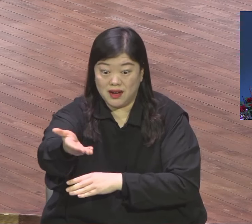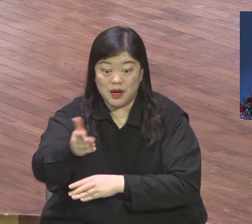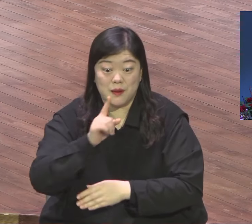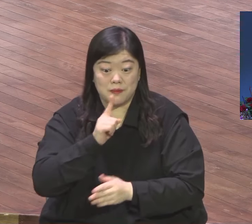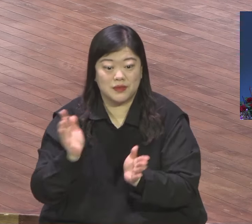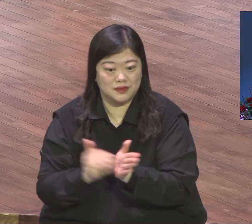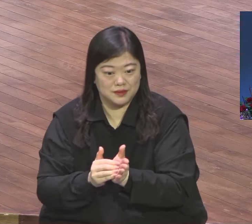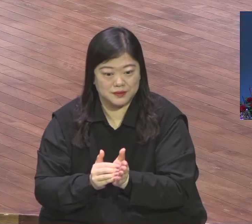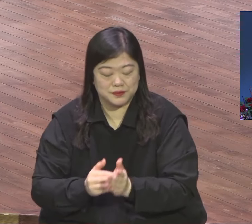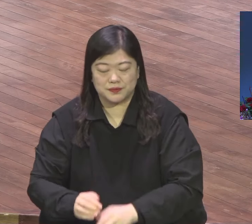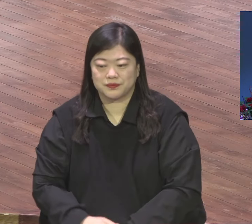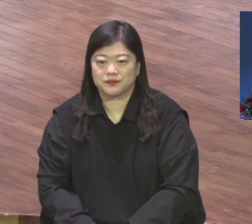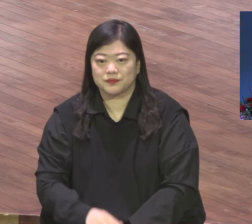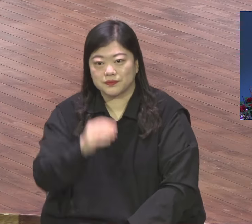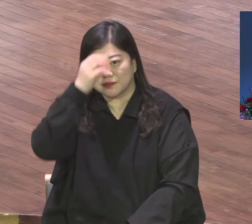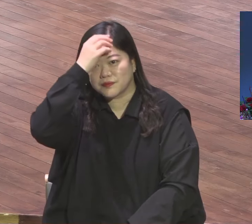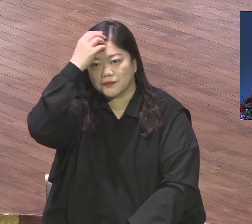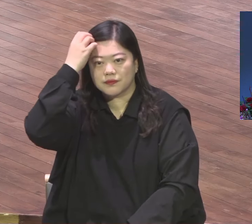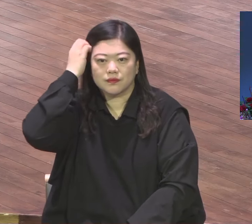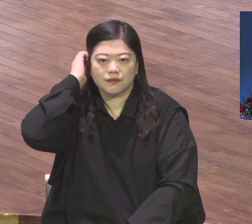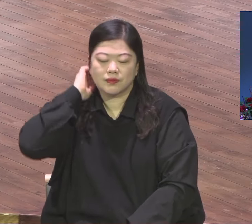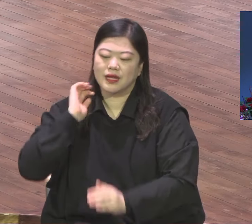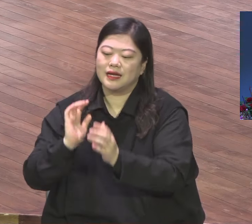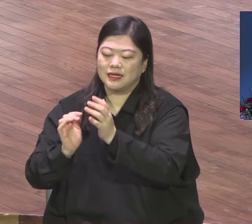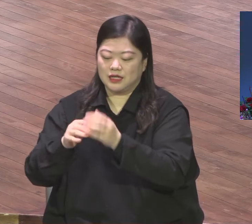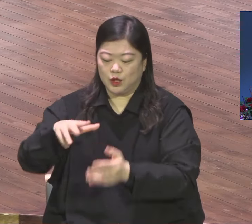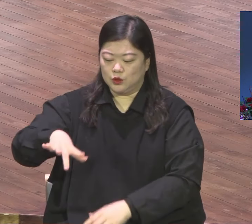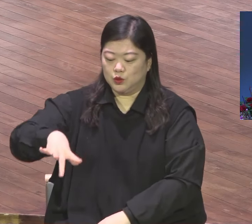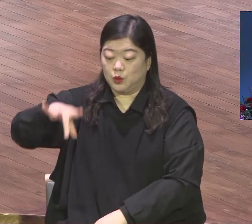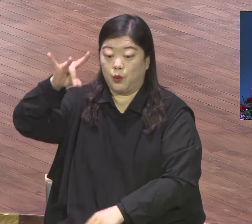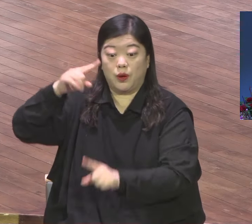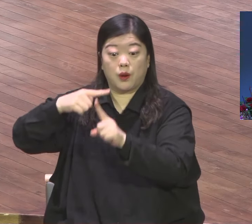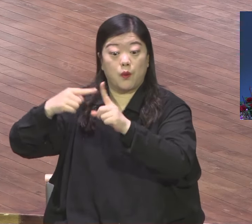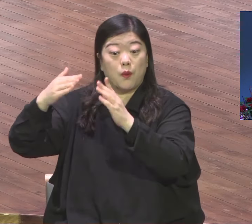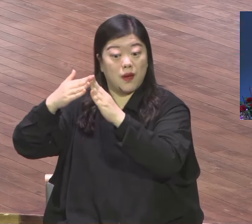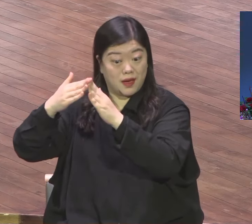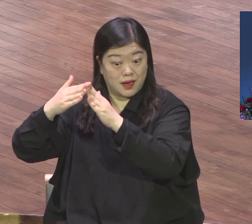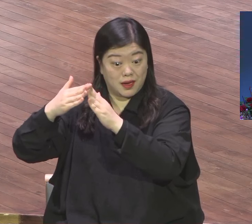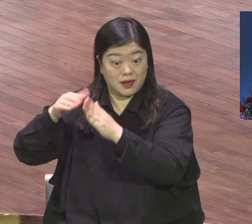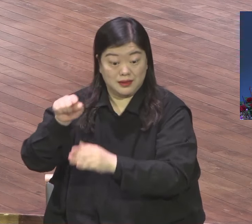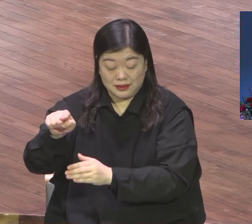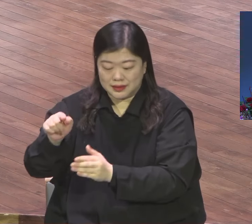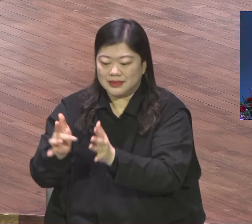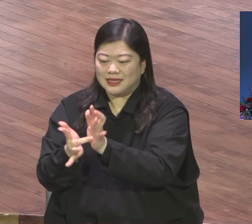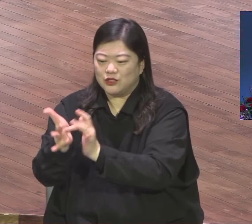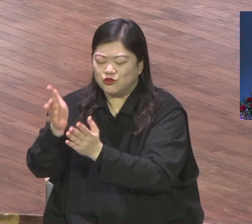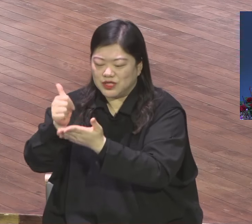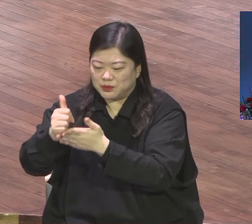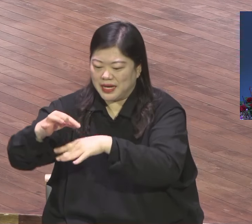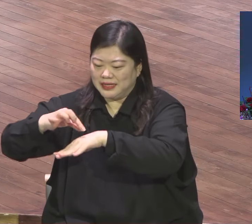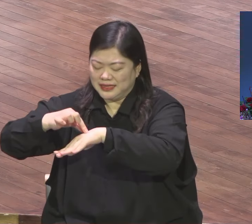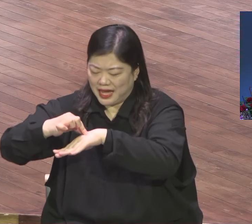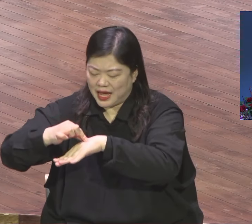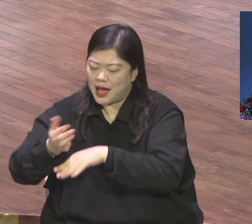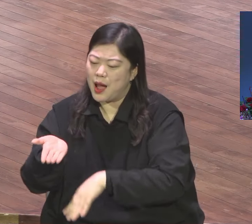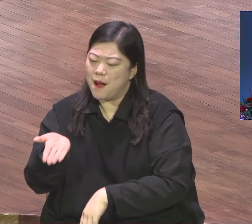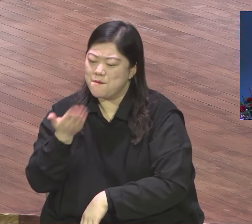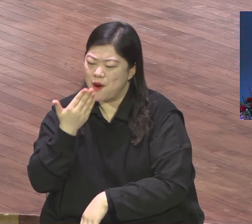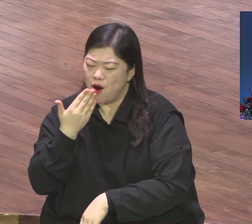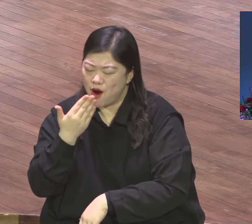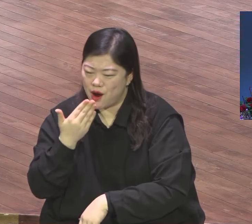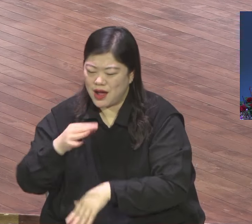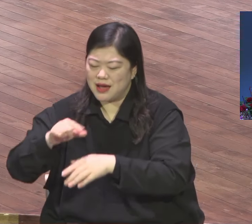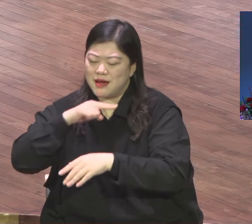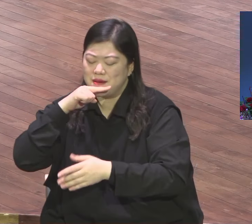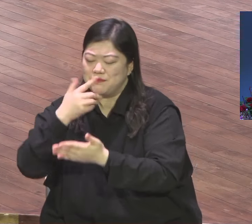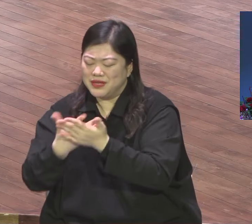이 주님의 살과 피를 기념하는 이 성찬을 대하니까 주님의 살을 먹읍시다,